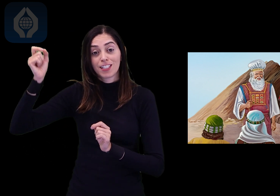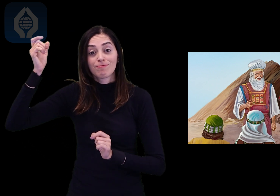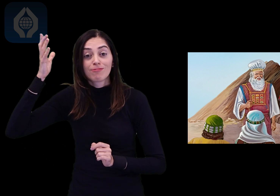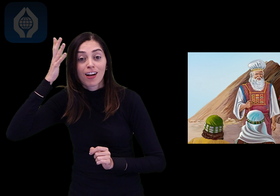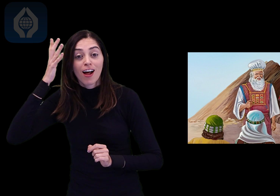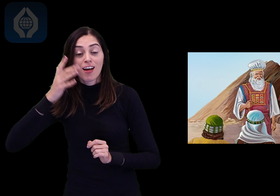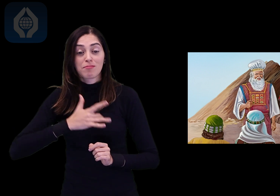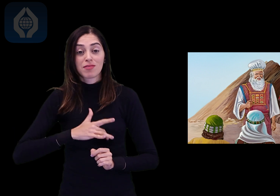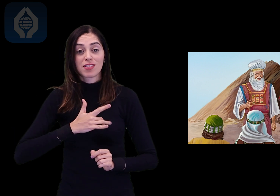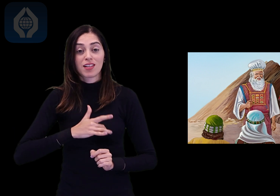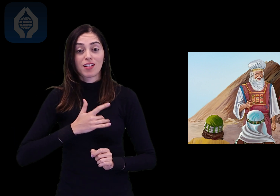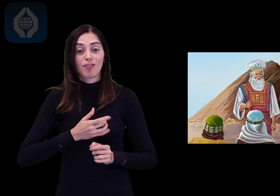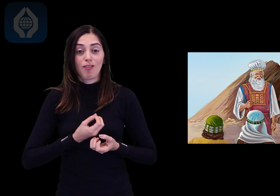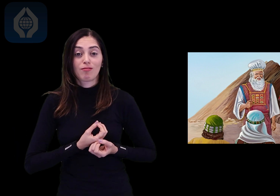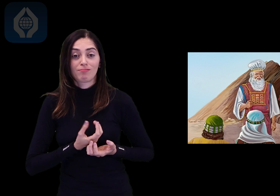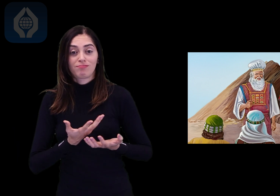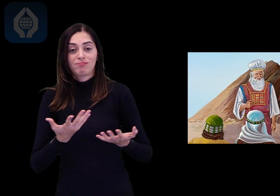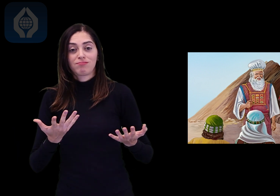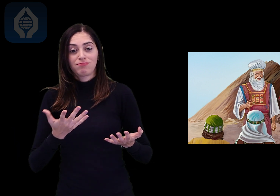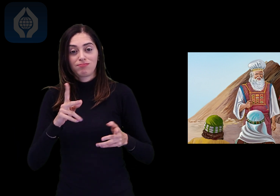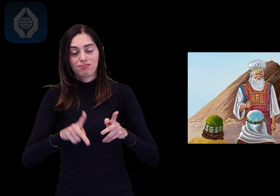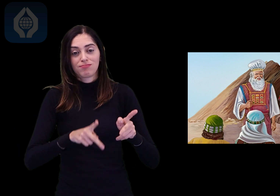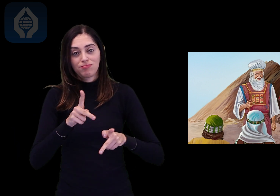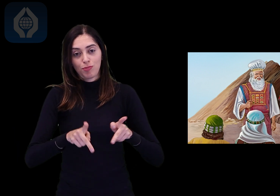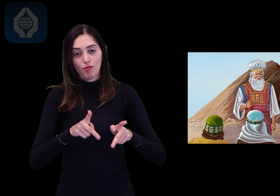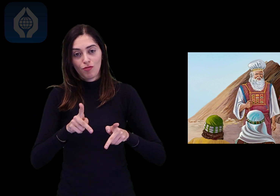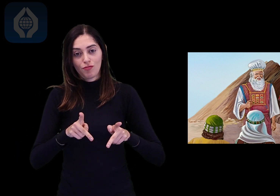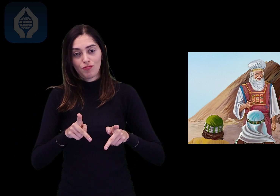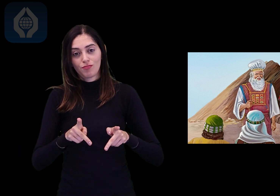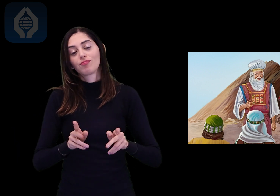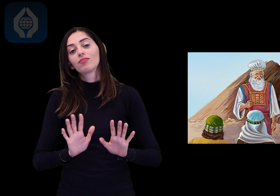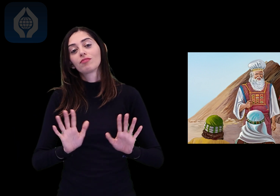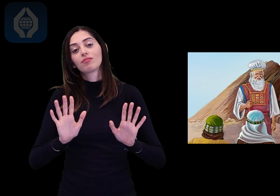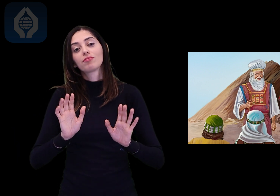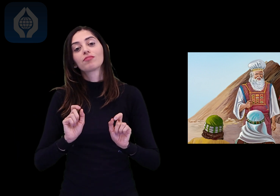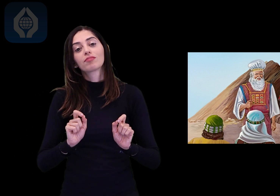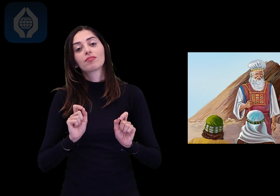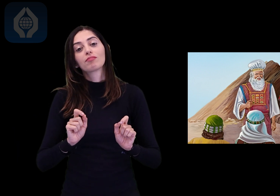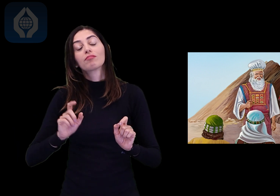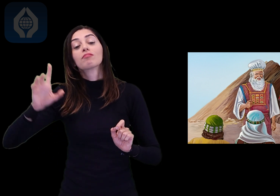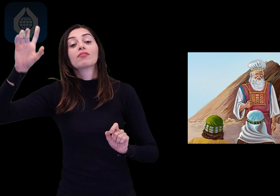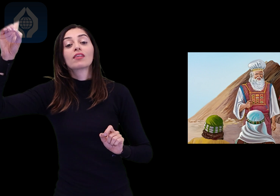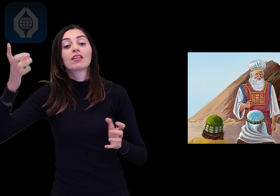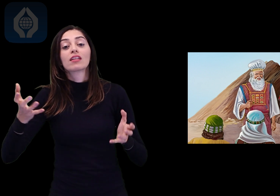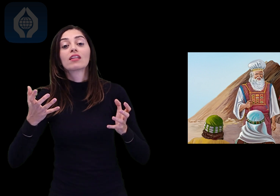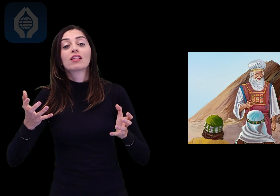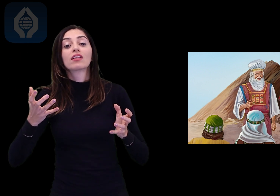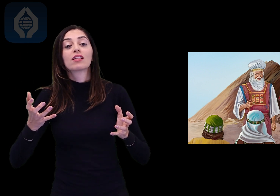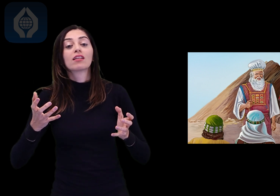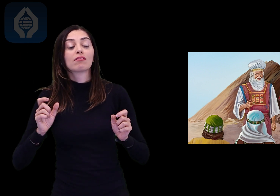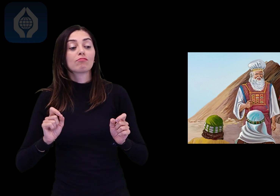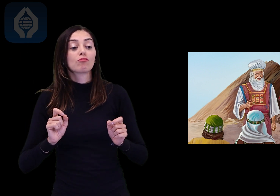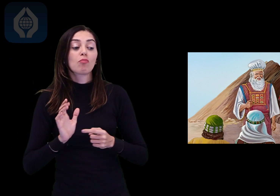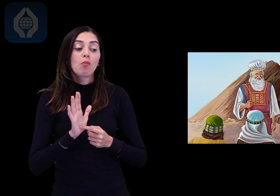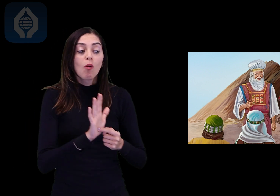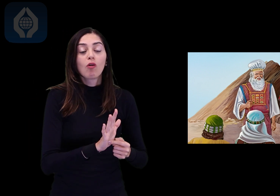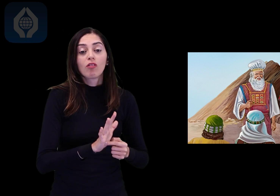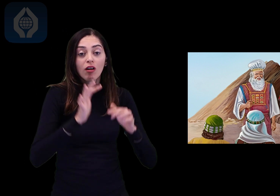desonraram o Senhor, não demonstraram sua graça e misericórdia para com aquele povo ingrato. Deus queria mostrar ao povo que ele